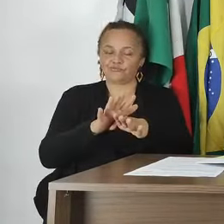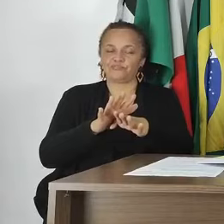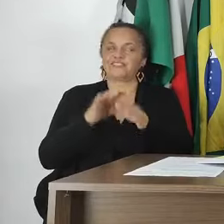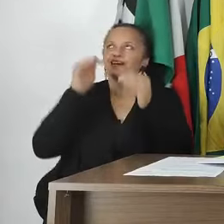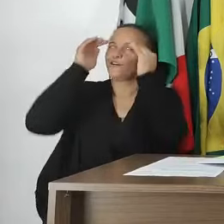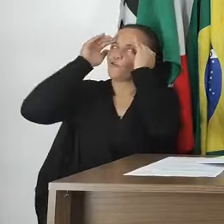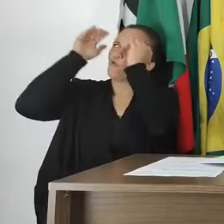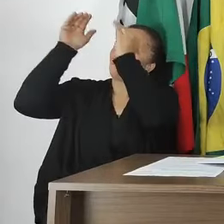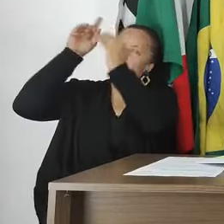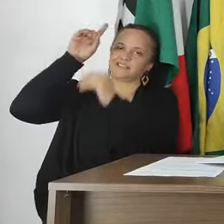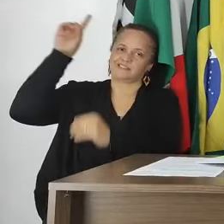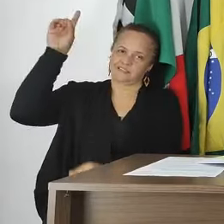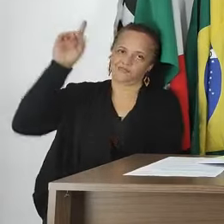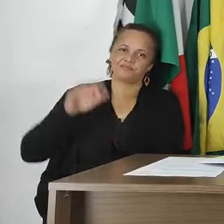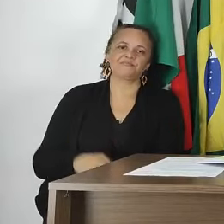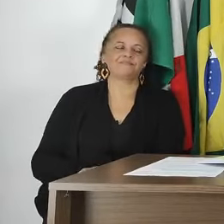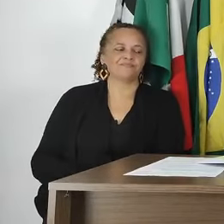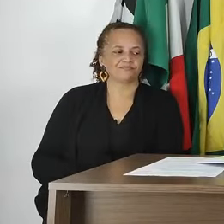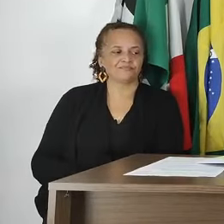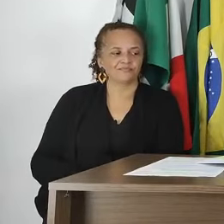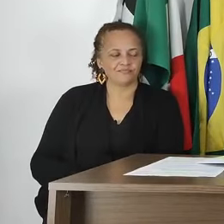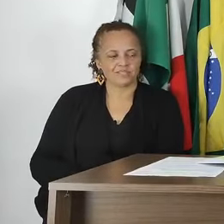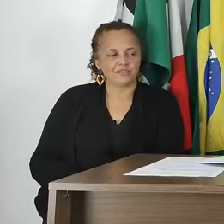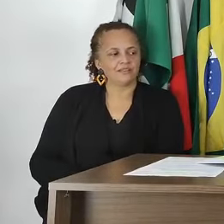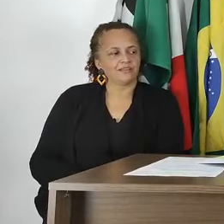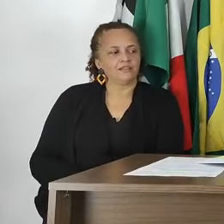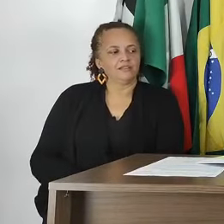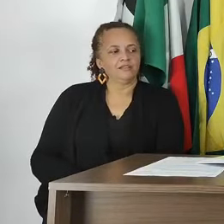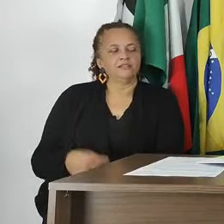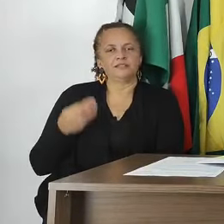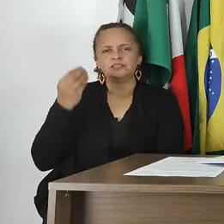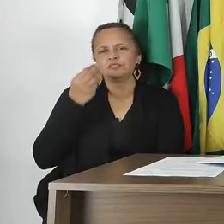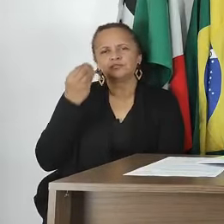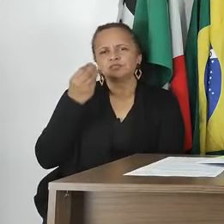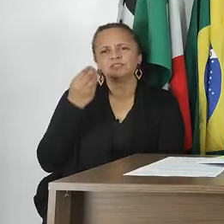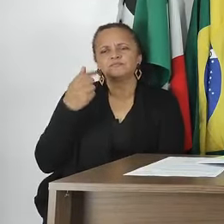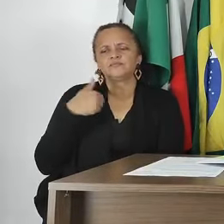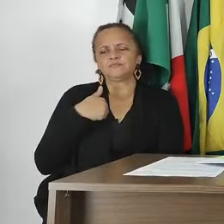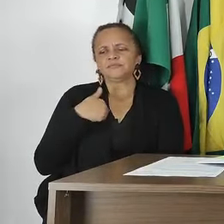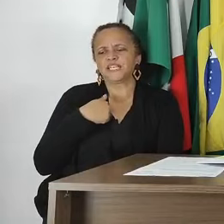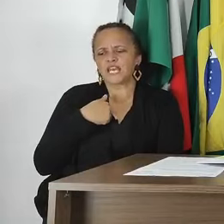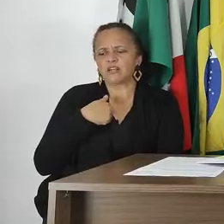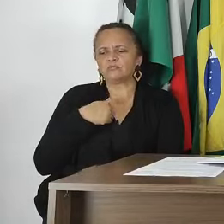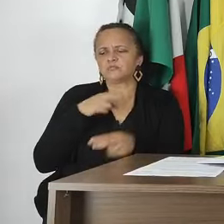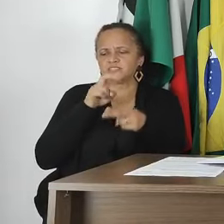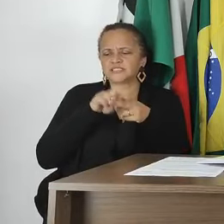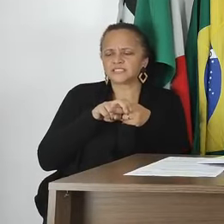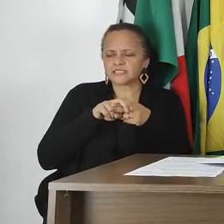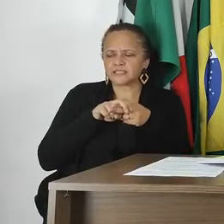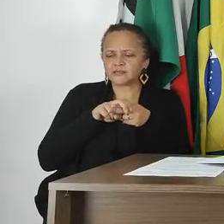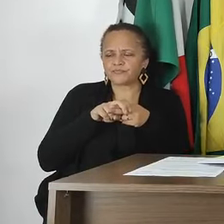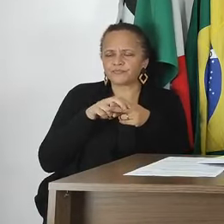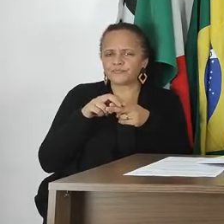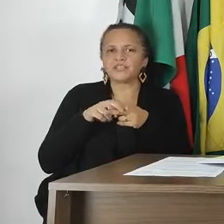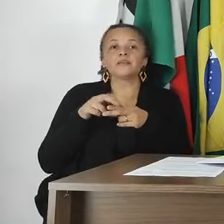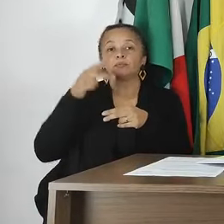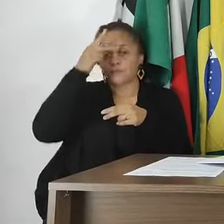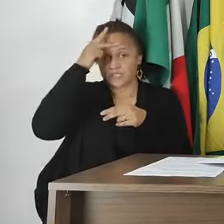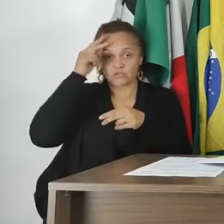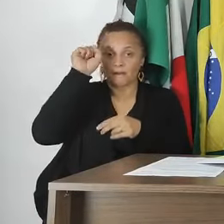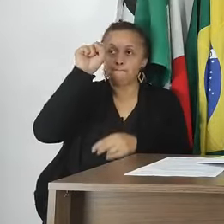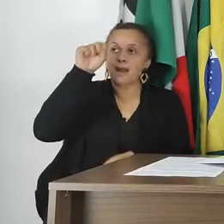compadecer ao necessitado. Né? Quantas vezes eu aqui sentado aqui, a pessoa bate no portão e fala: olha,